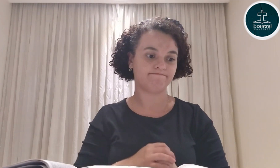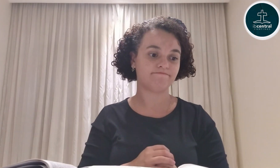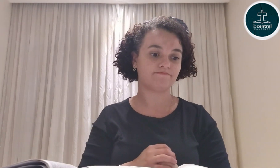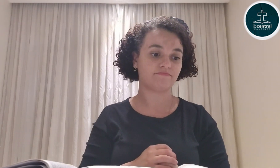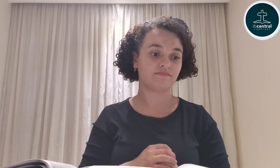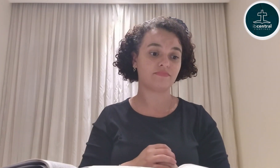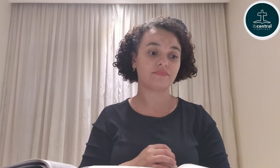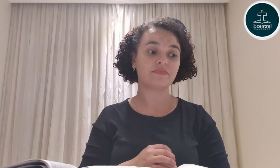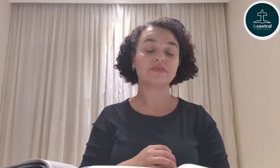o seu irmão Abel.